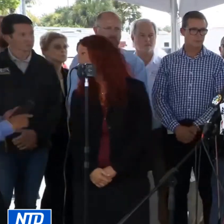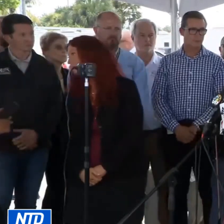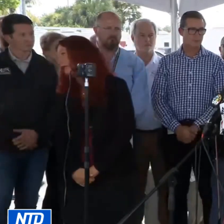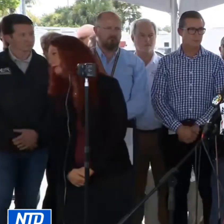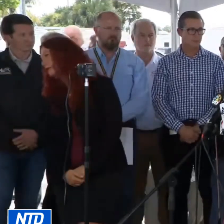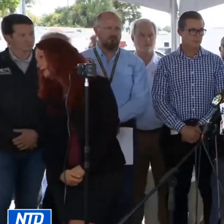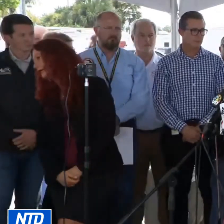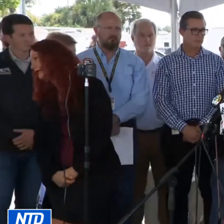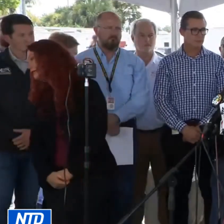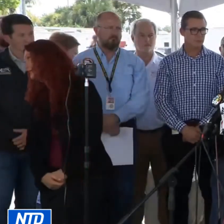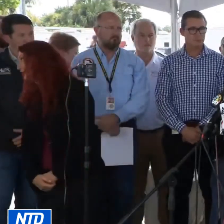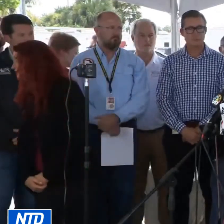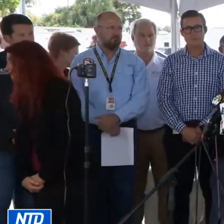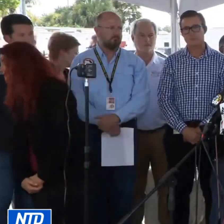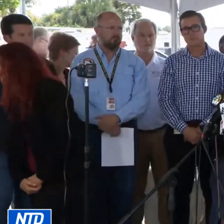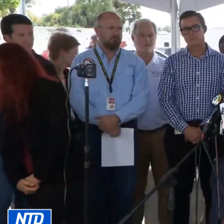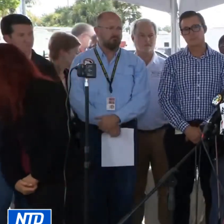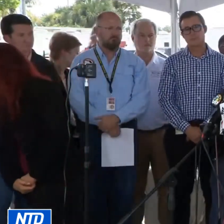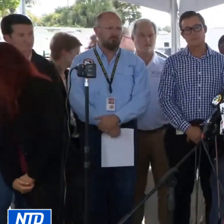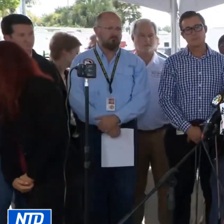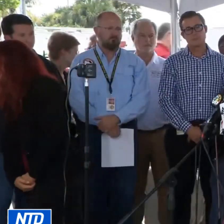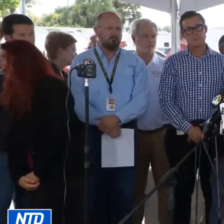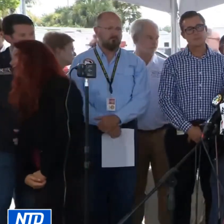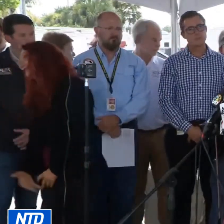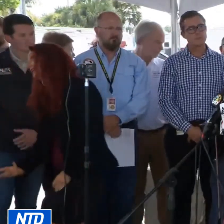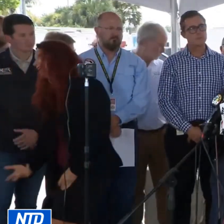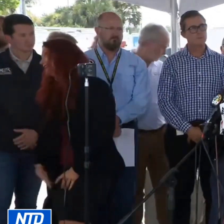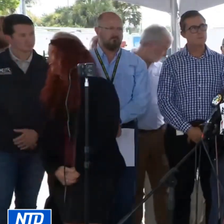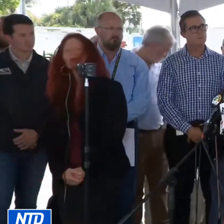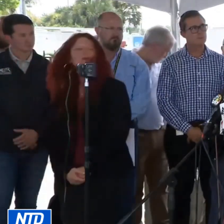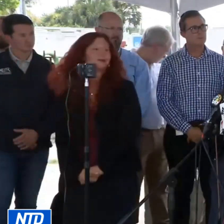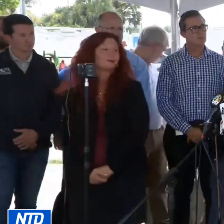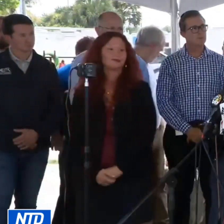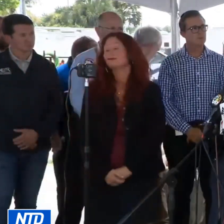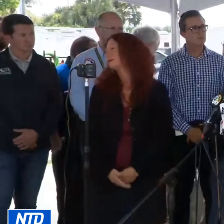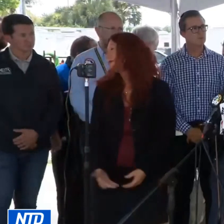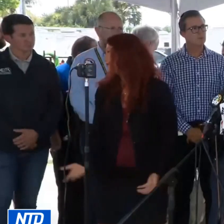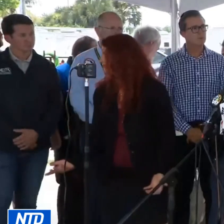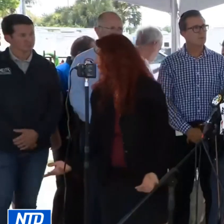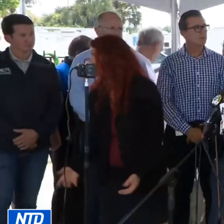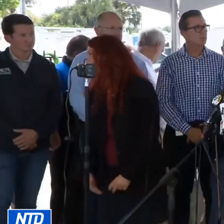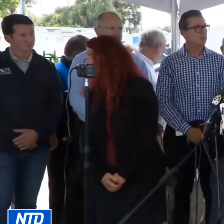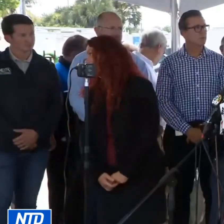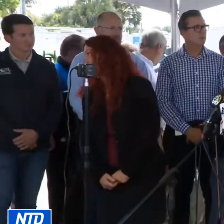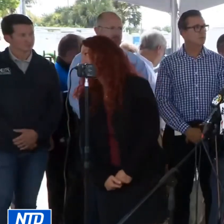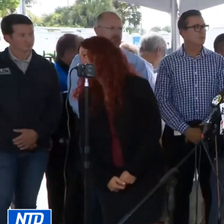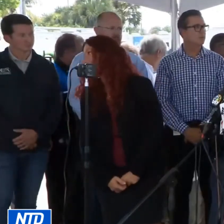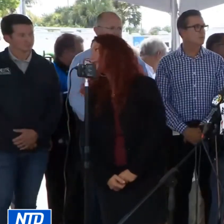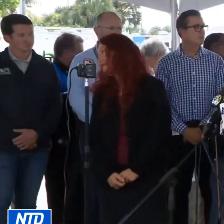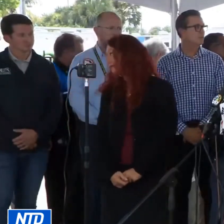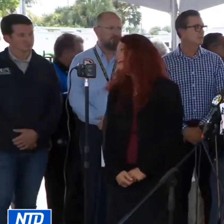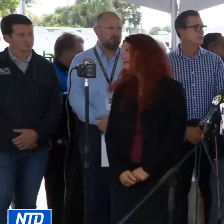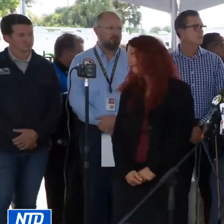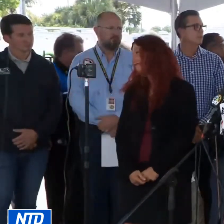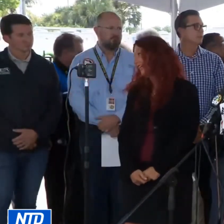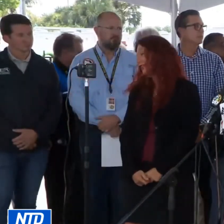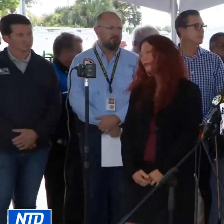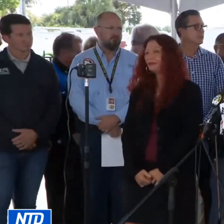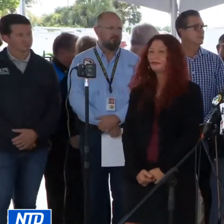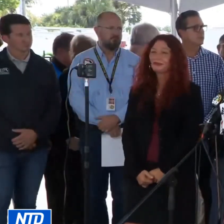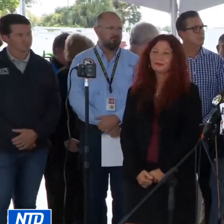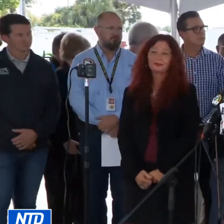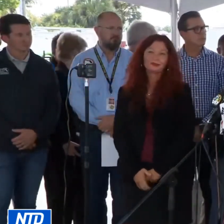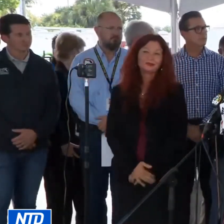extremadamente duro y difícil. También agradecemos el apoyo que han ofrecido